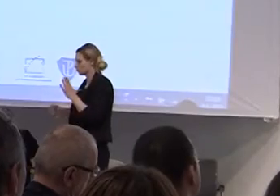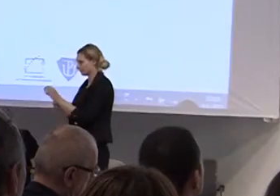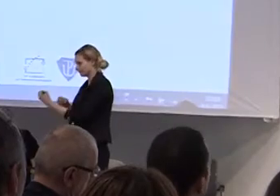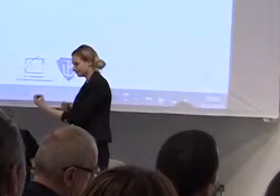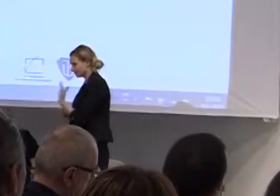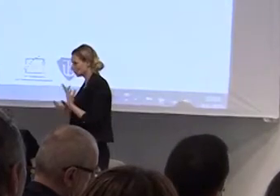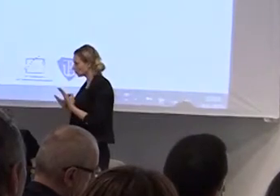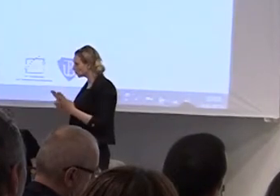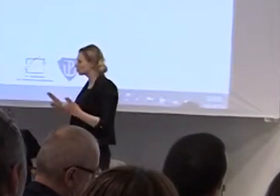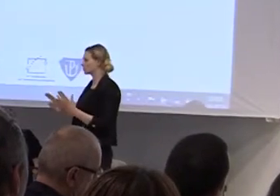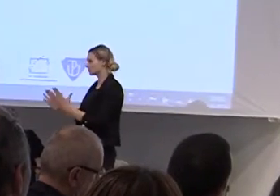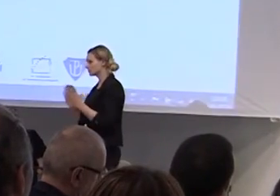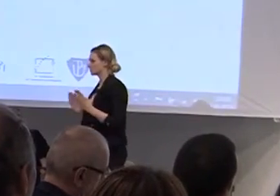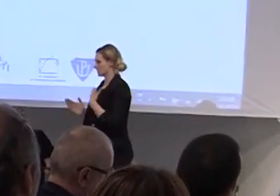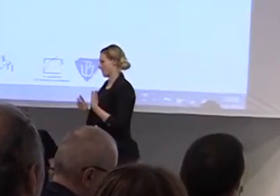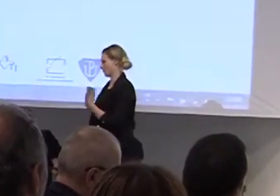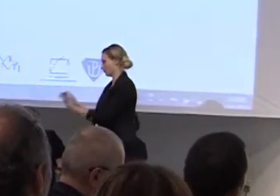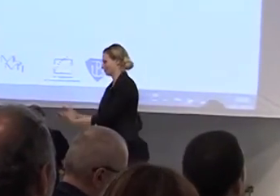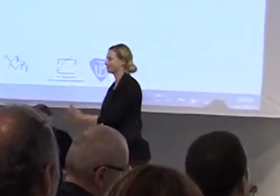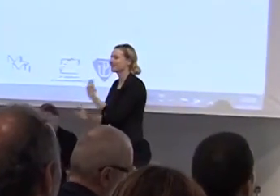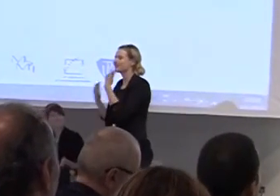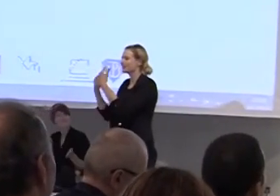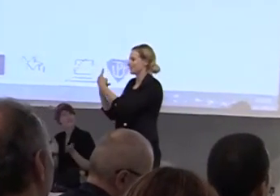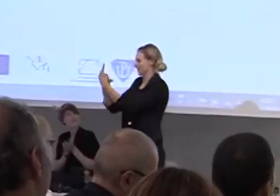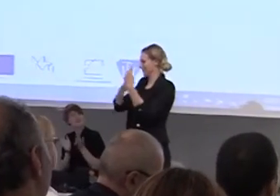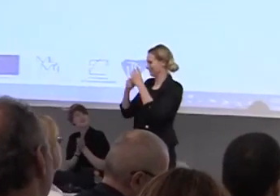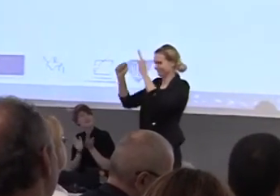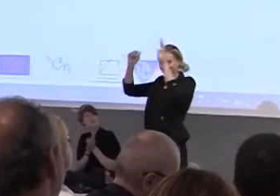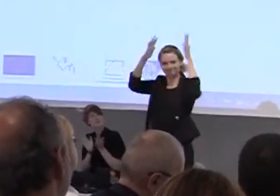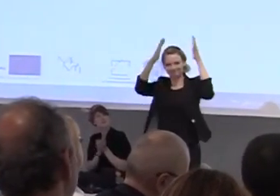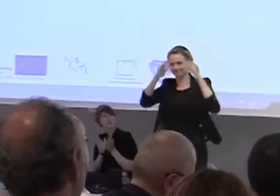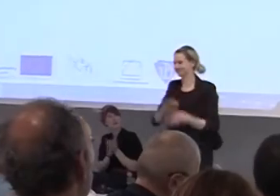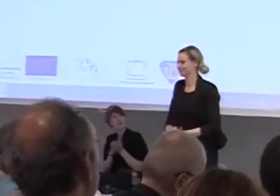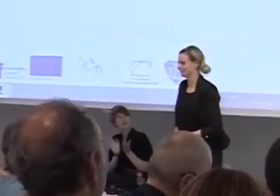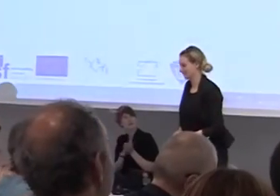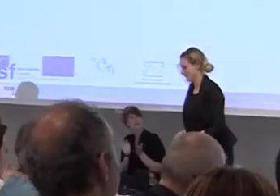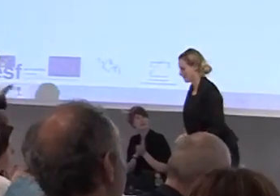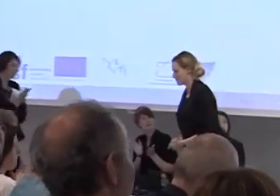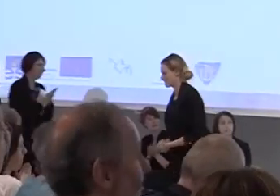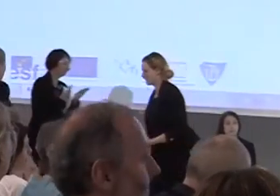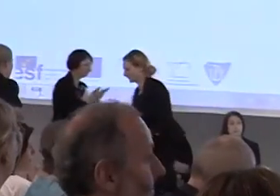pomůžeme. Thank you very much for your attention. Tak vám děkuji za pozornost.